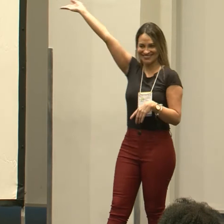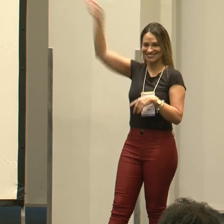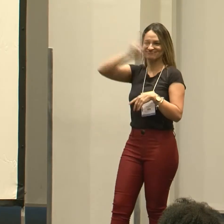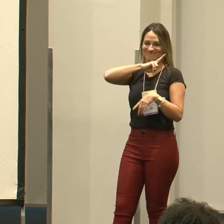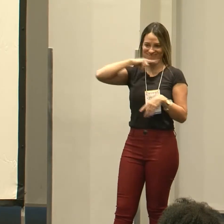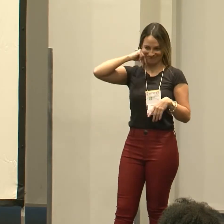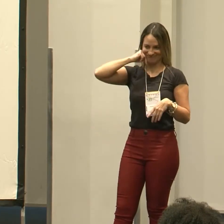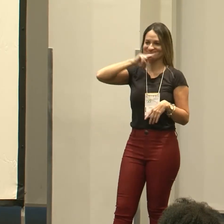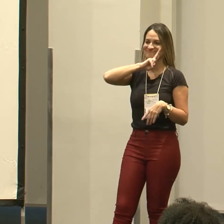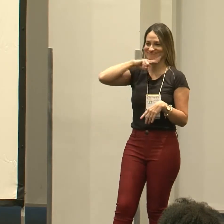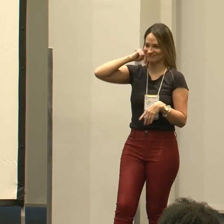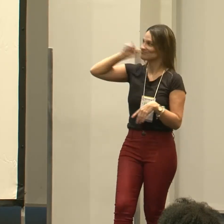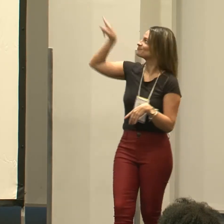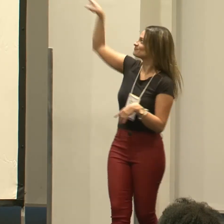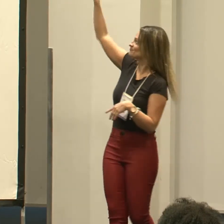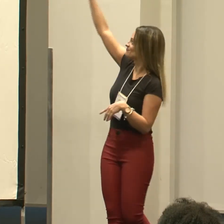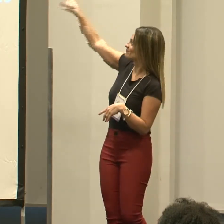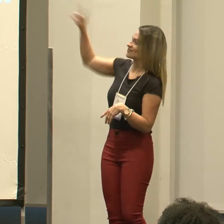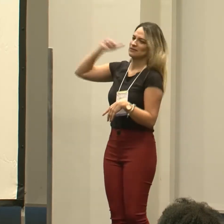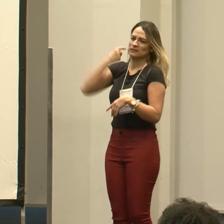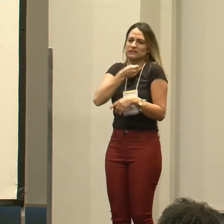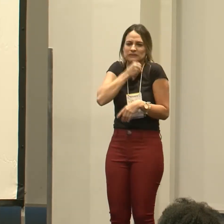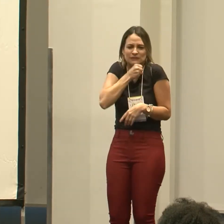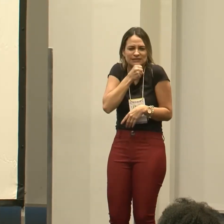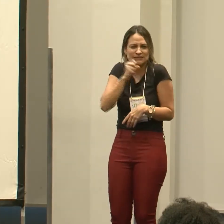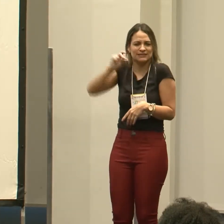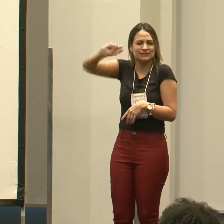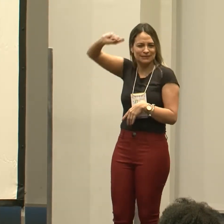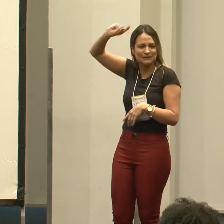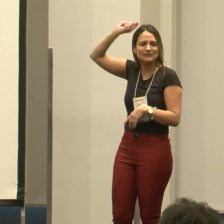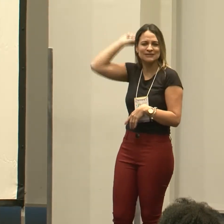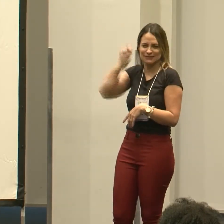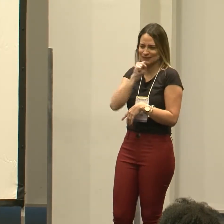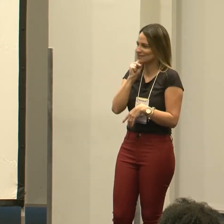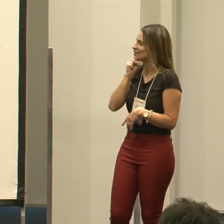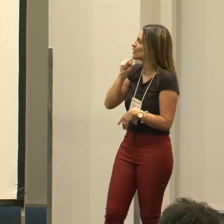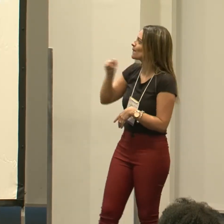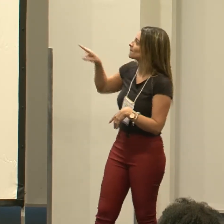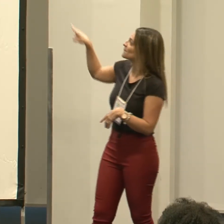É ele, o próprio Rouet, já com uma idade avançada,